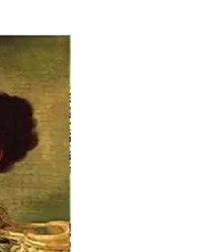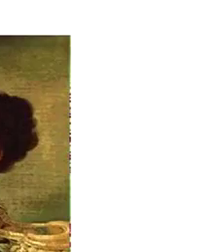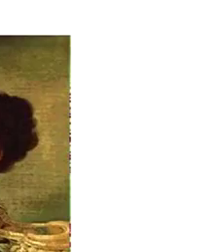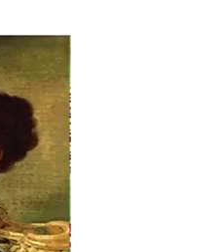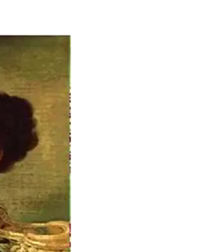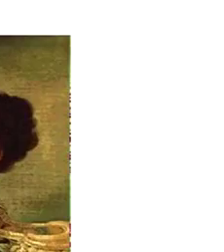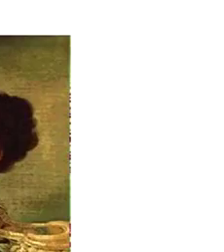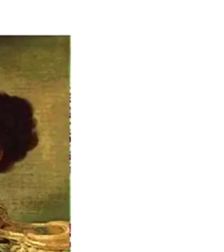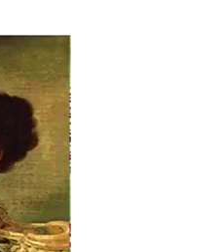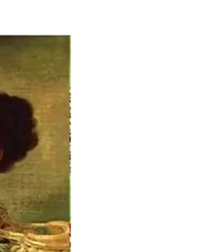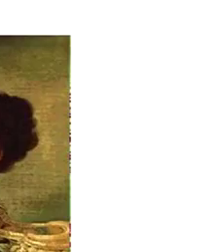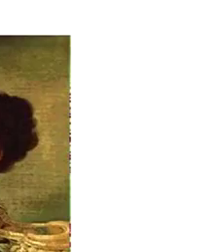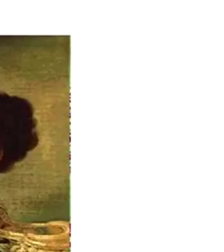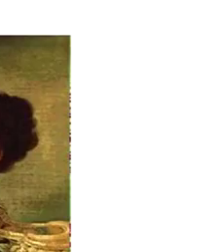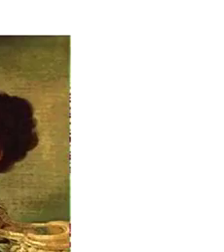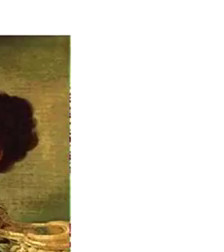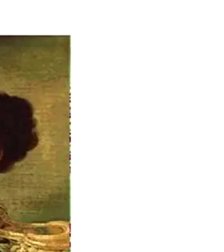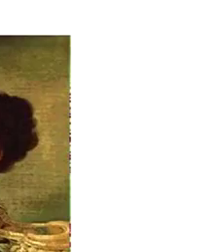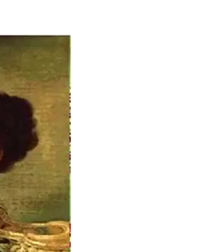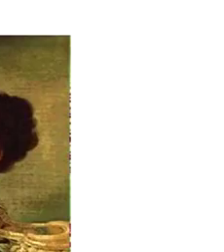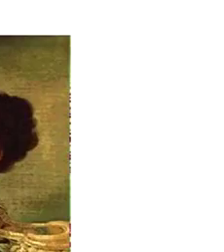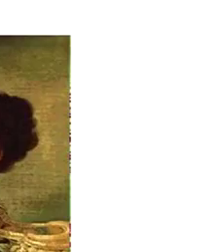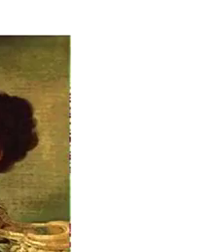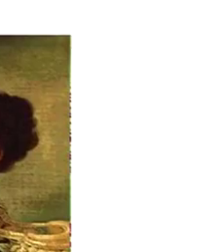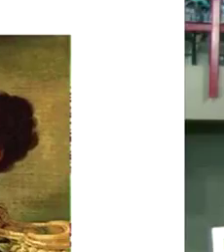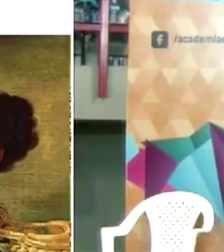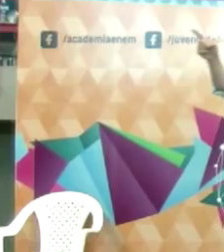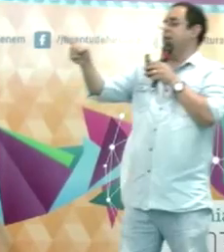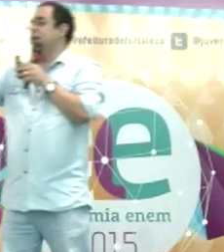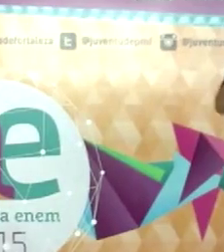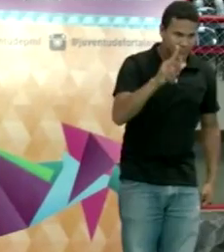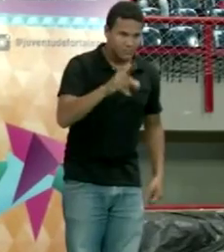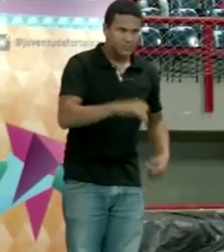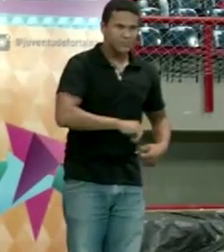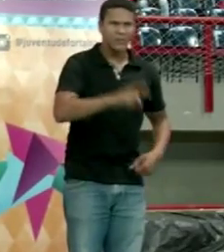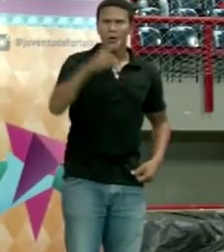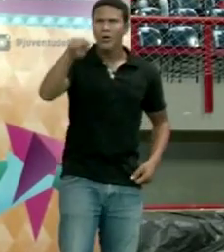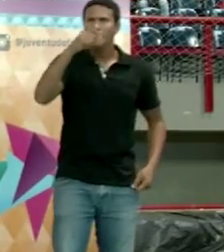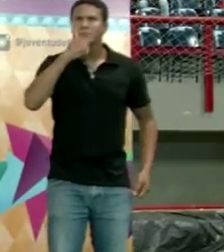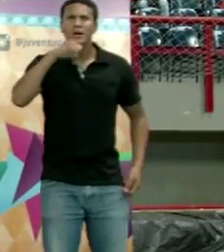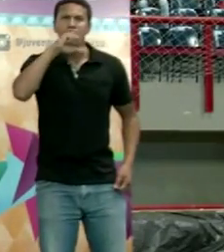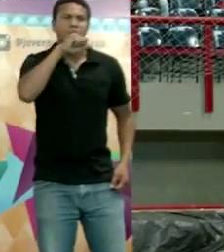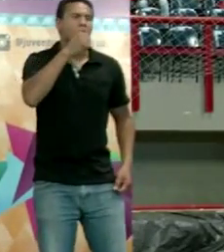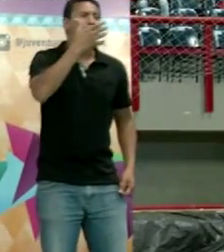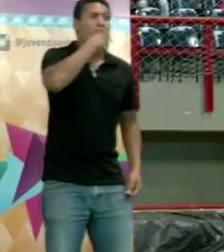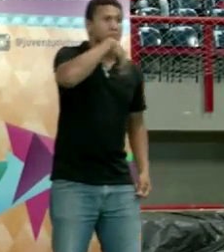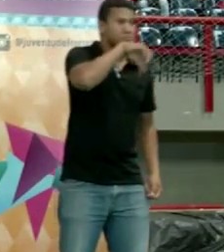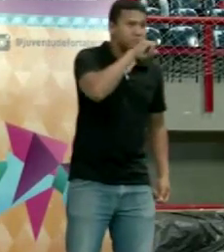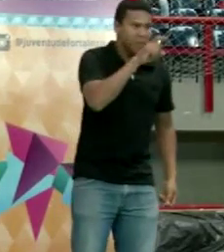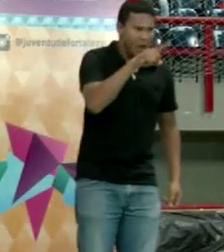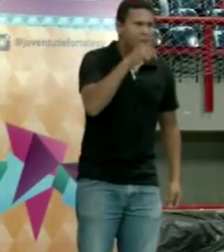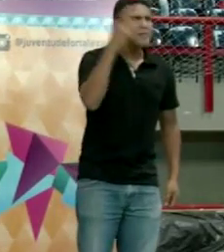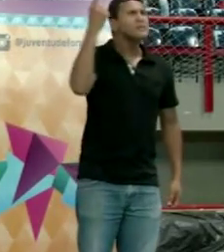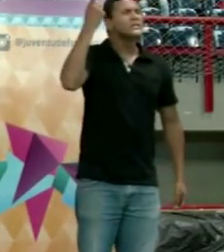independência? Dom Pedro I. Atenção, você que é mãe, você que é pai e está